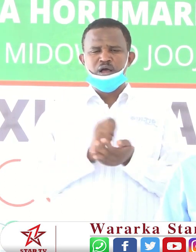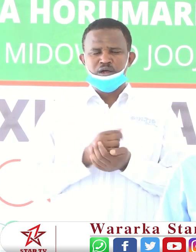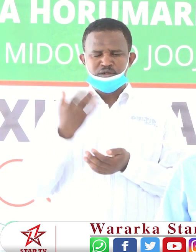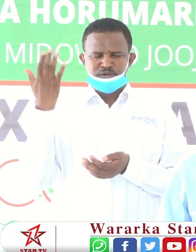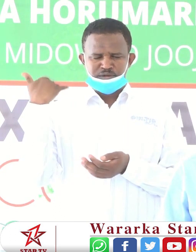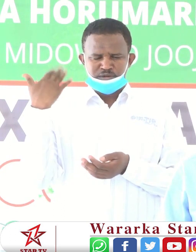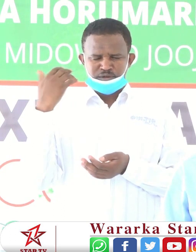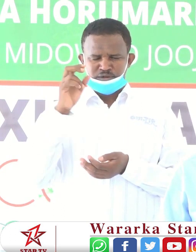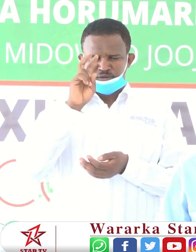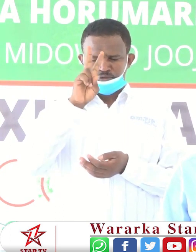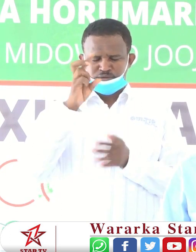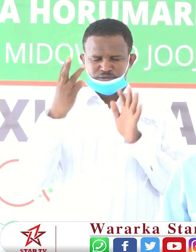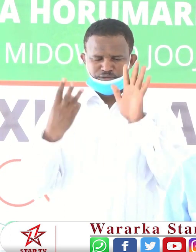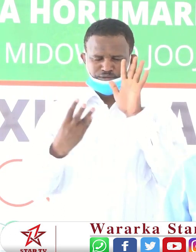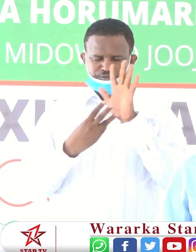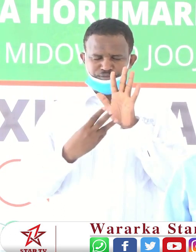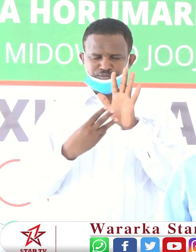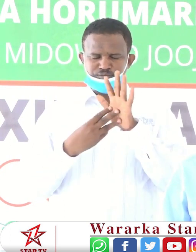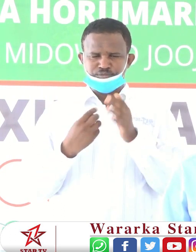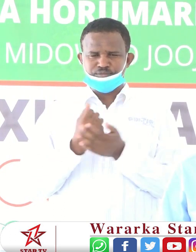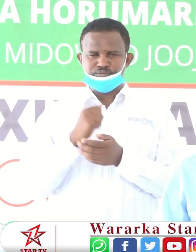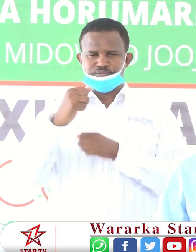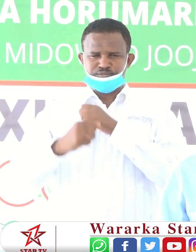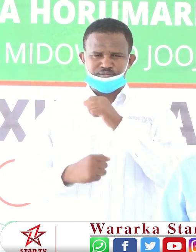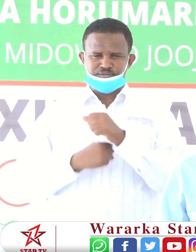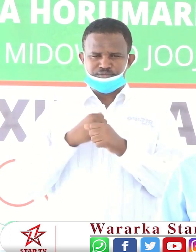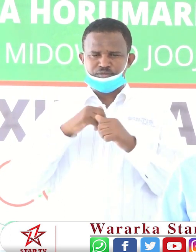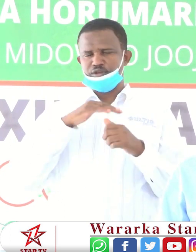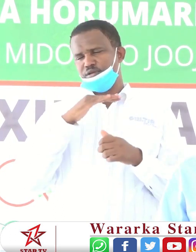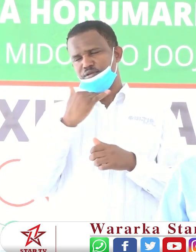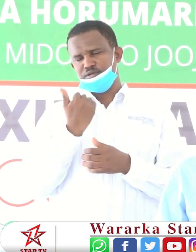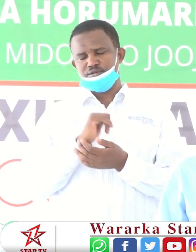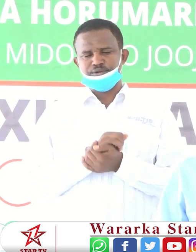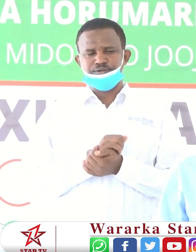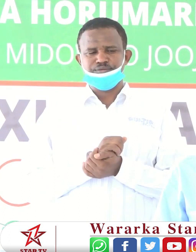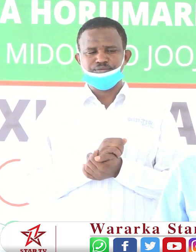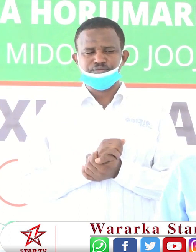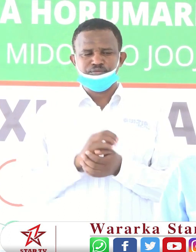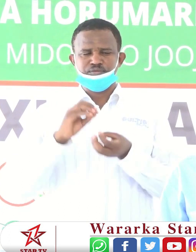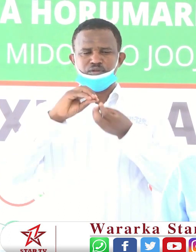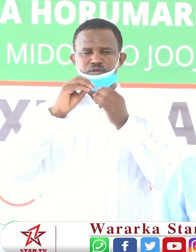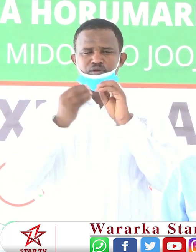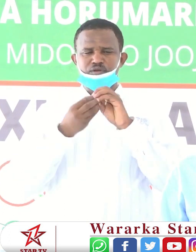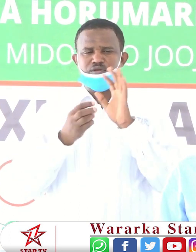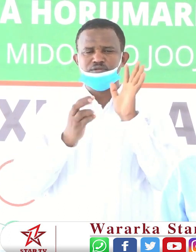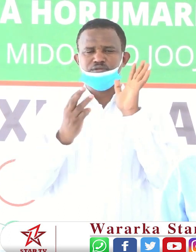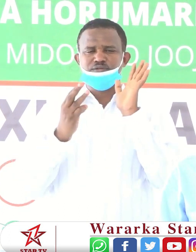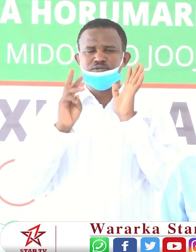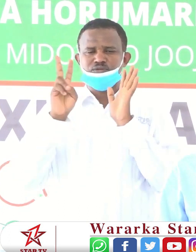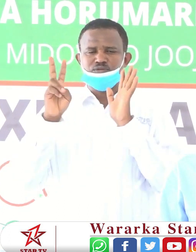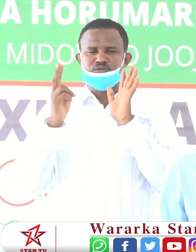hore ee 82 ka ahayd dadka u dhintay tirada guud ee cudurka ilaah hadda u dhintay waa 28 ka